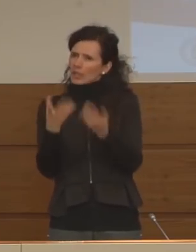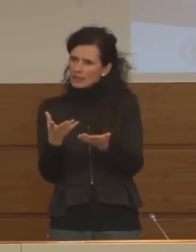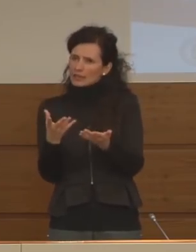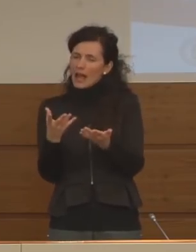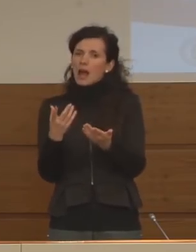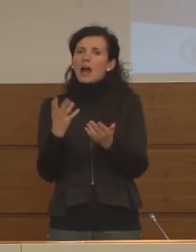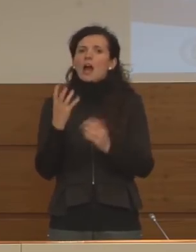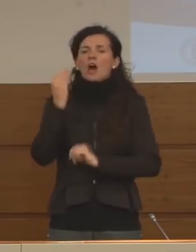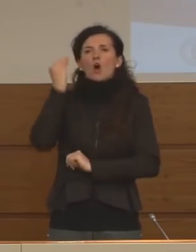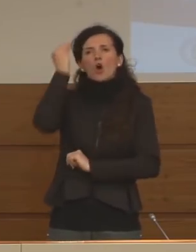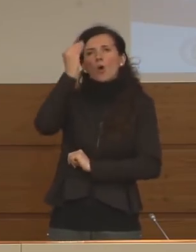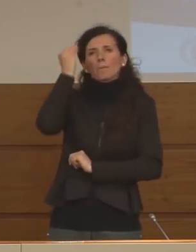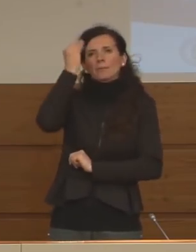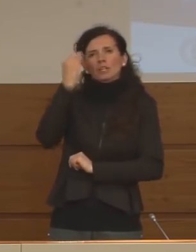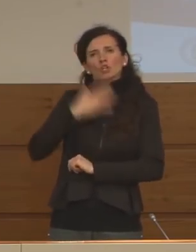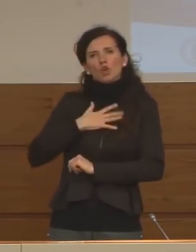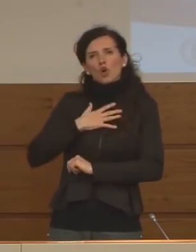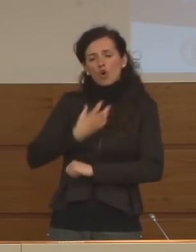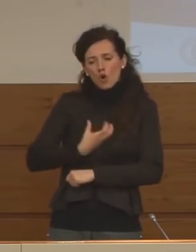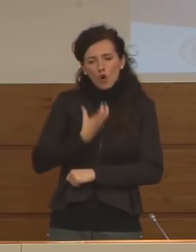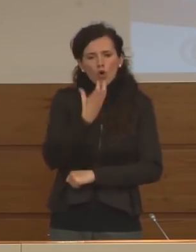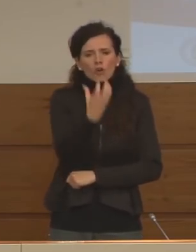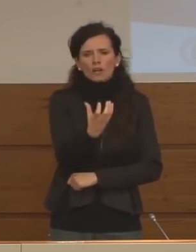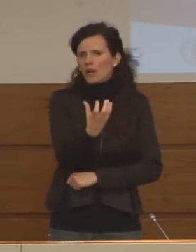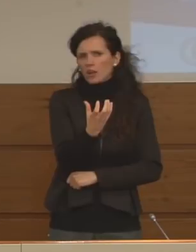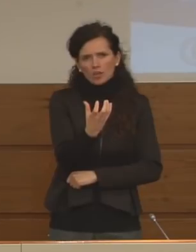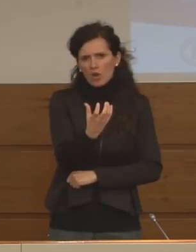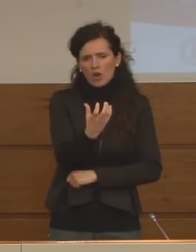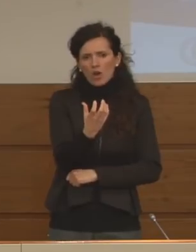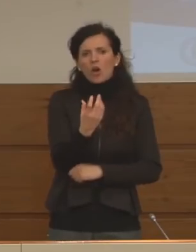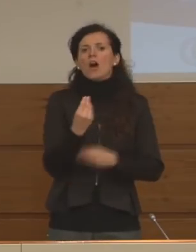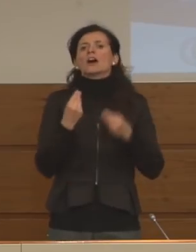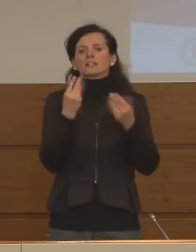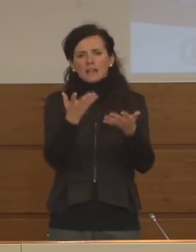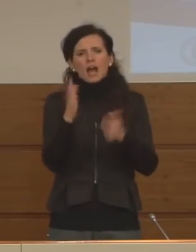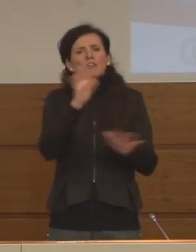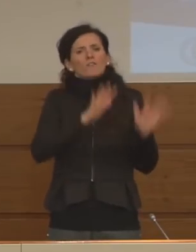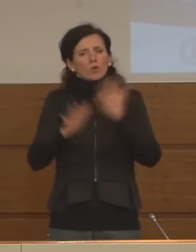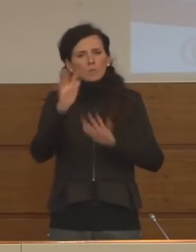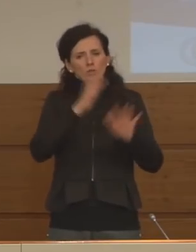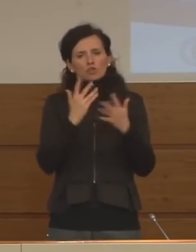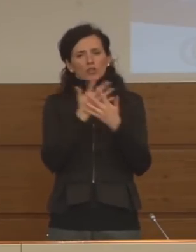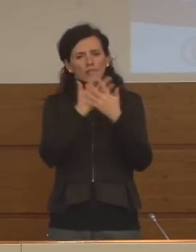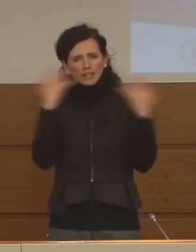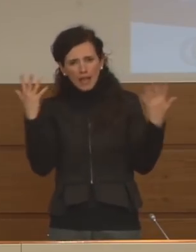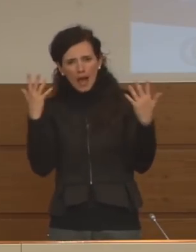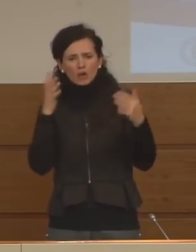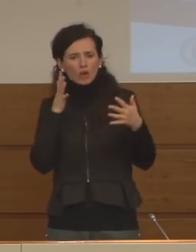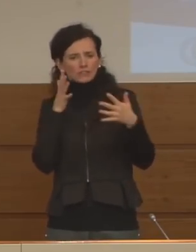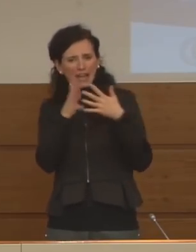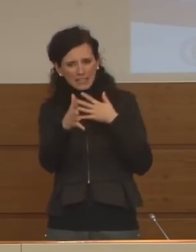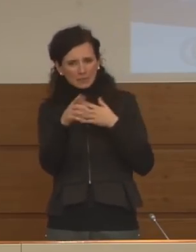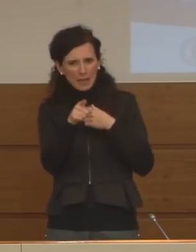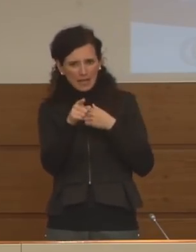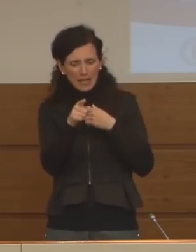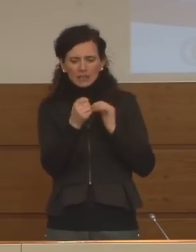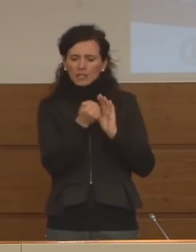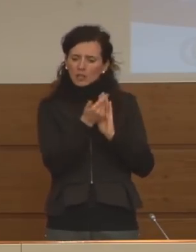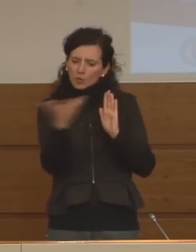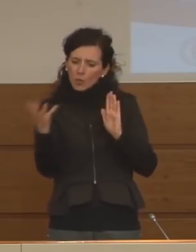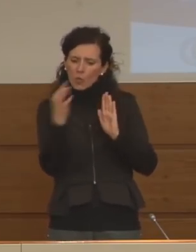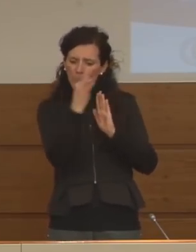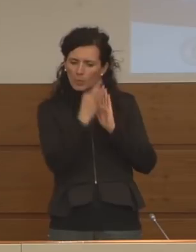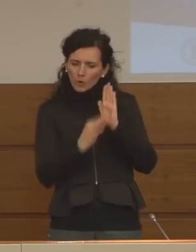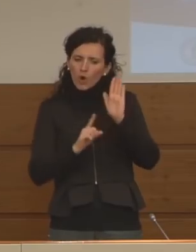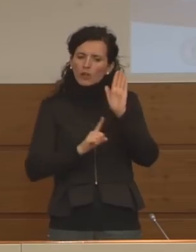opinioni ma offrendo in modo trasparente diciamo risultati quantitativi sia il